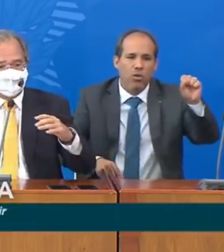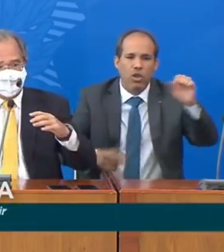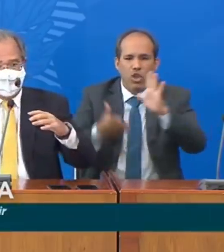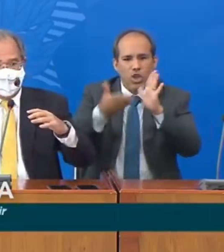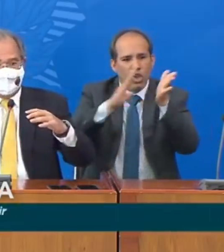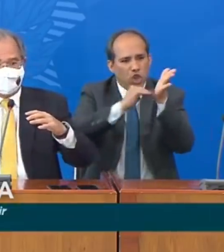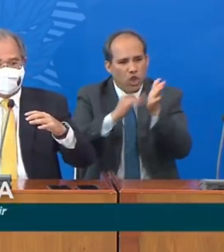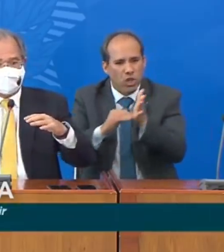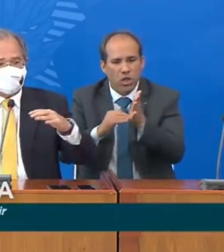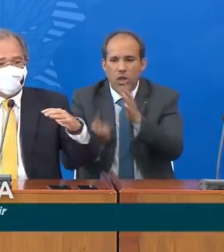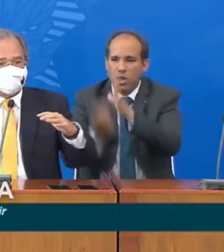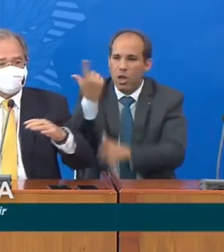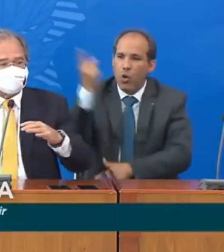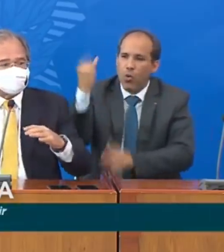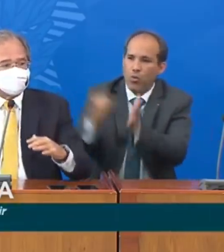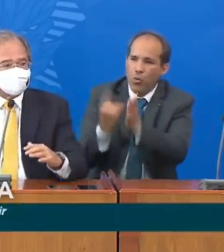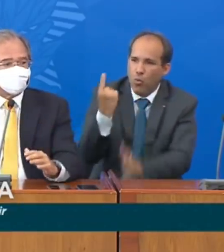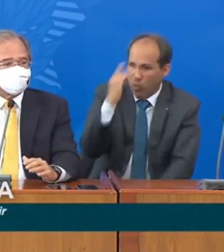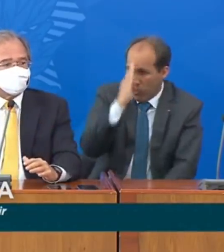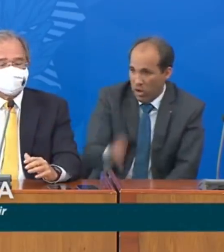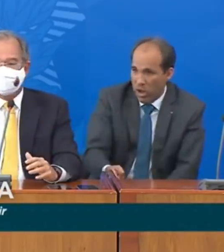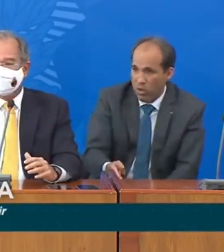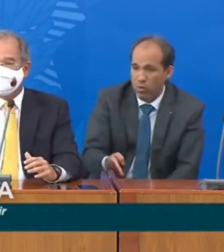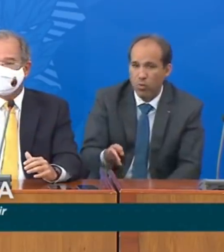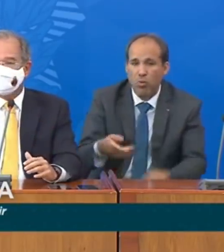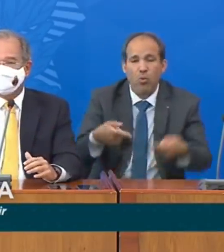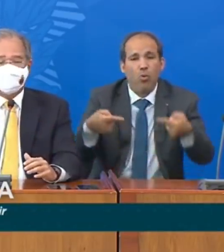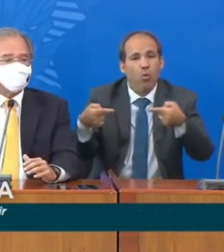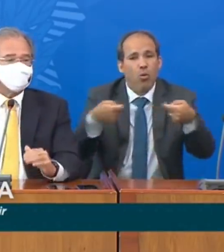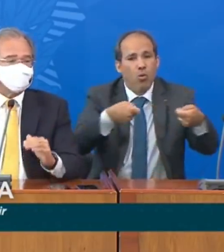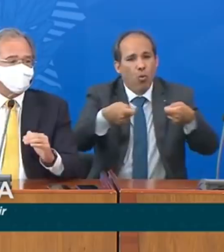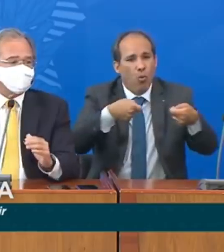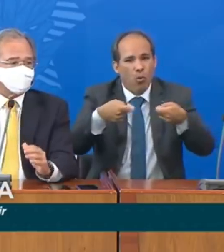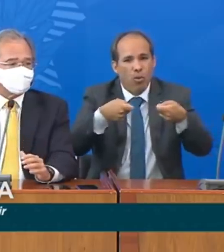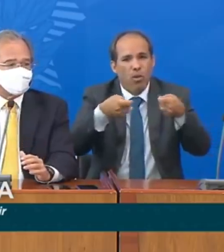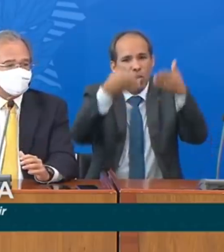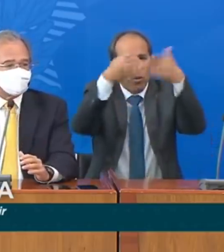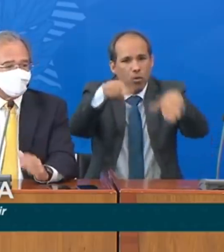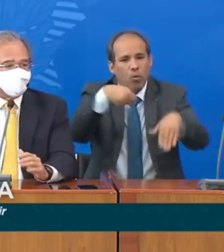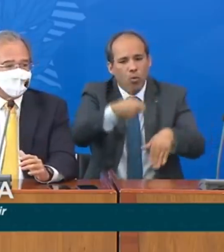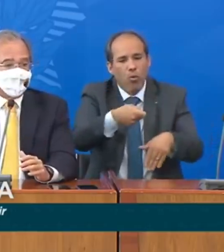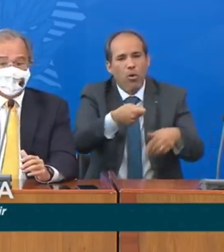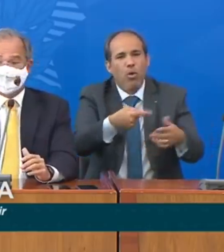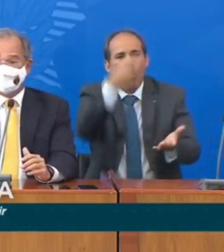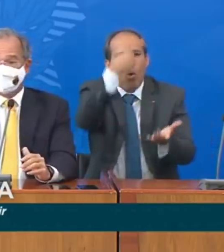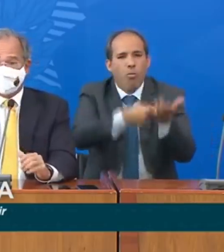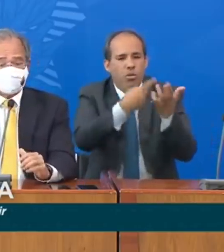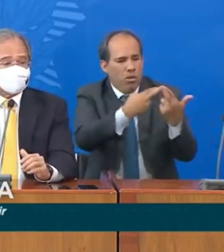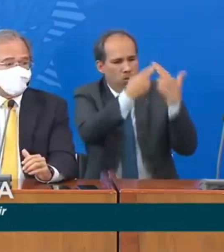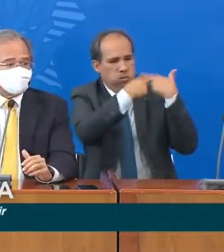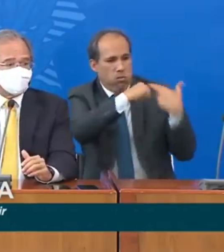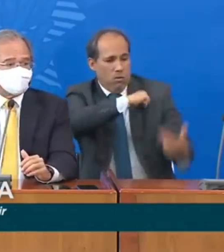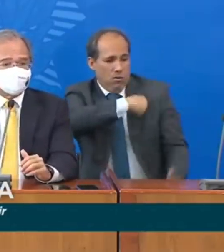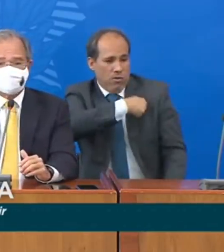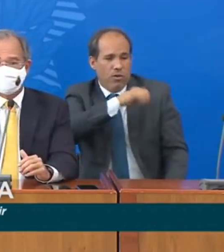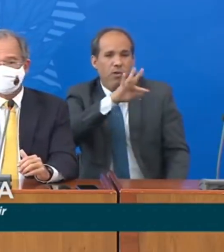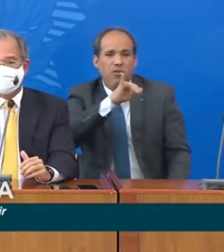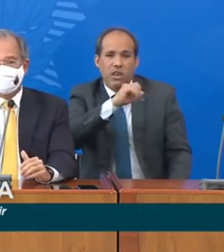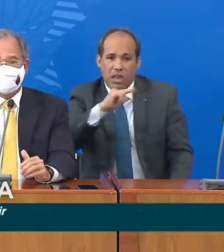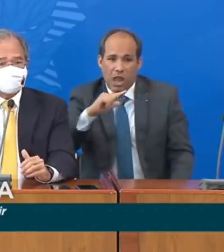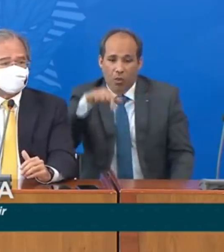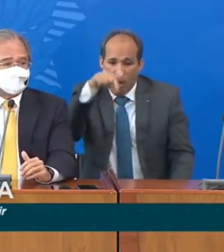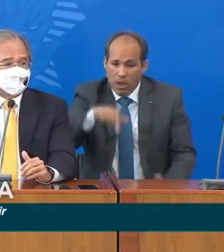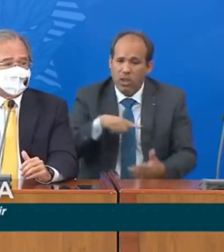Então, o jogo da compensação significa o compromisso com a responsabilidade fiscal. No nosso caso, nós estamos